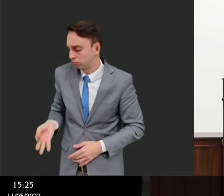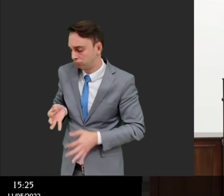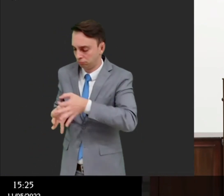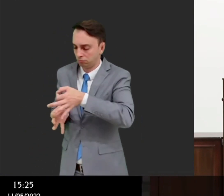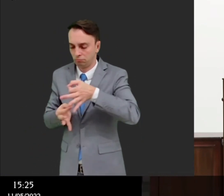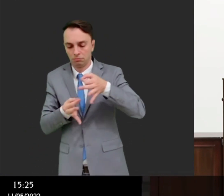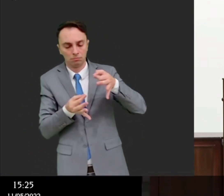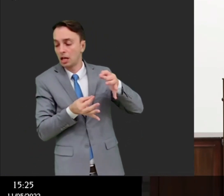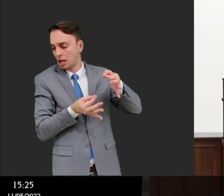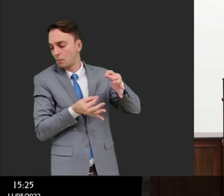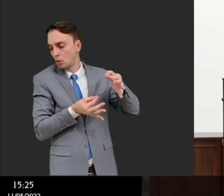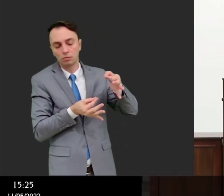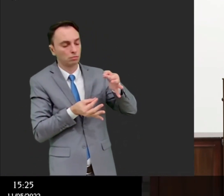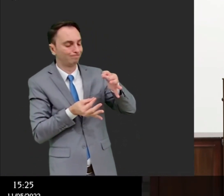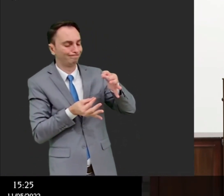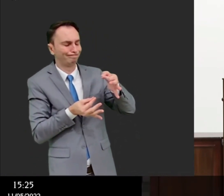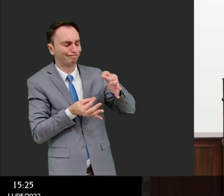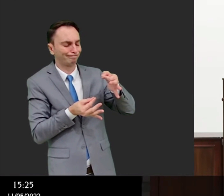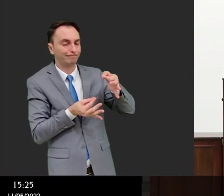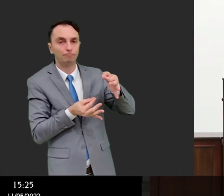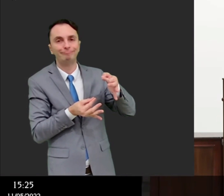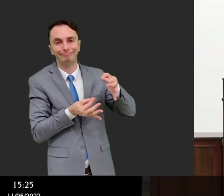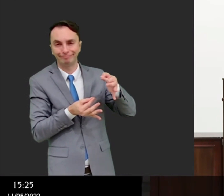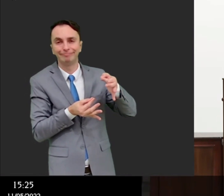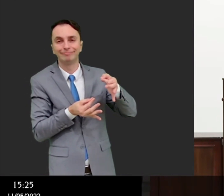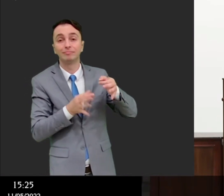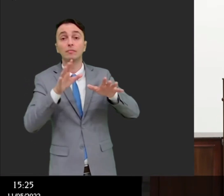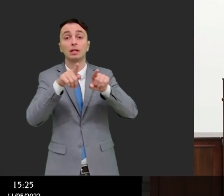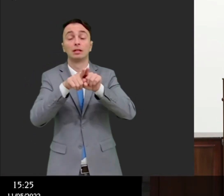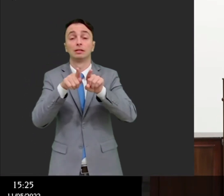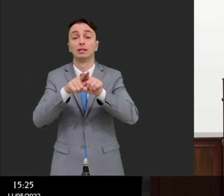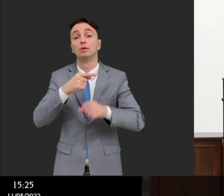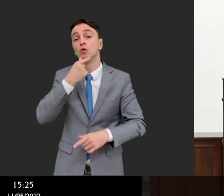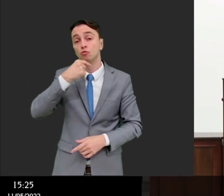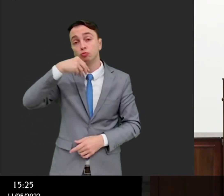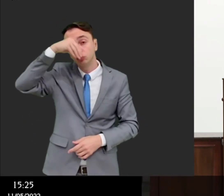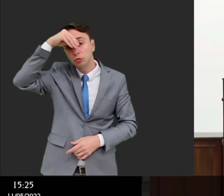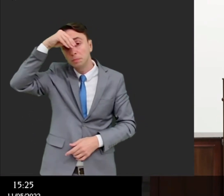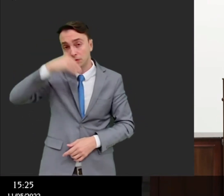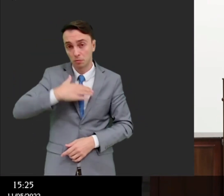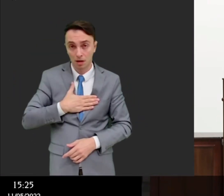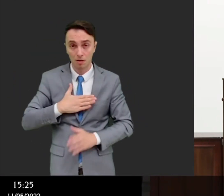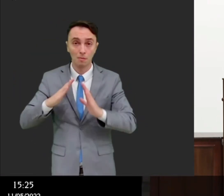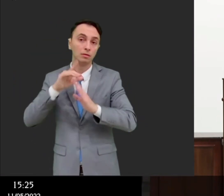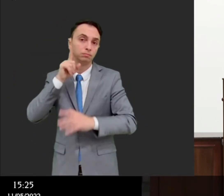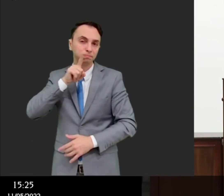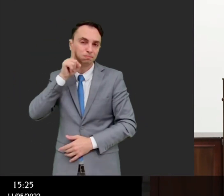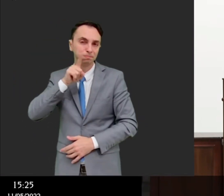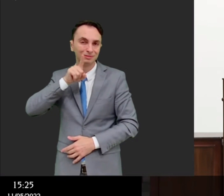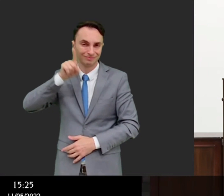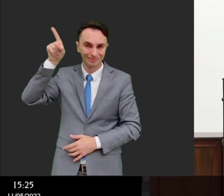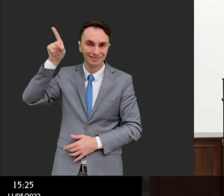É. Tem também um sobrinho meu que mora, o meu sobrinho mora nos Estados Unidos e nasceu o seu